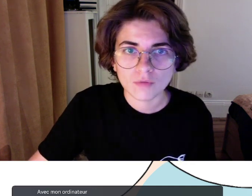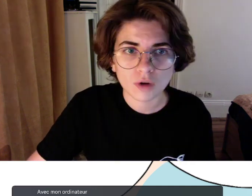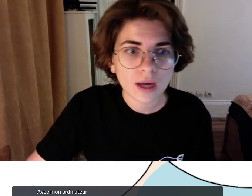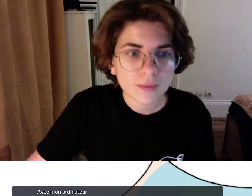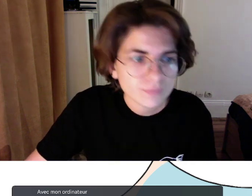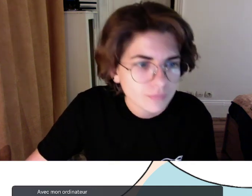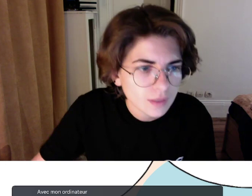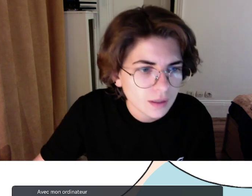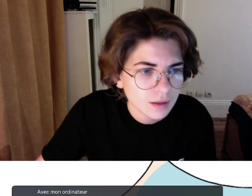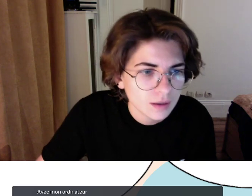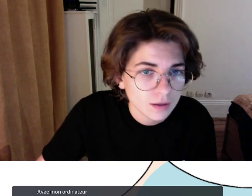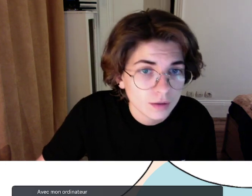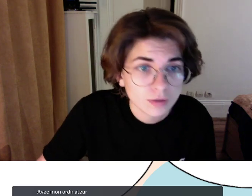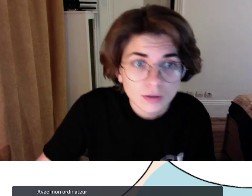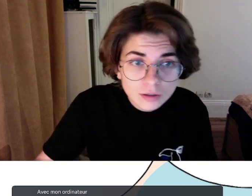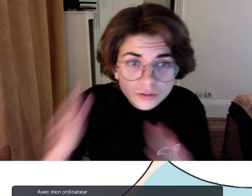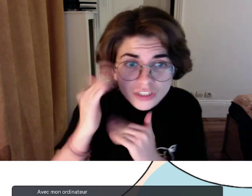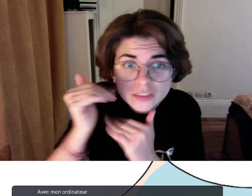Voilà.